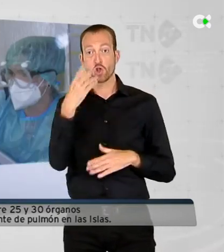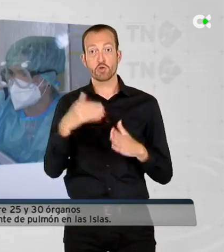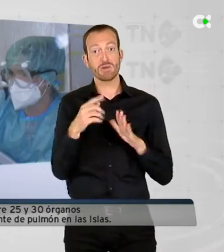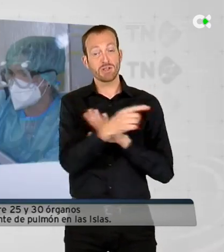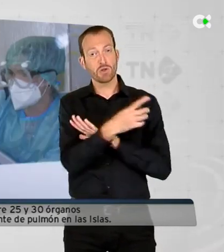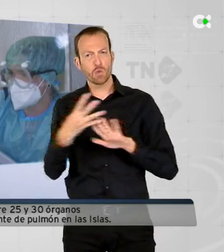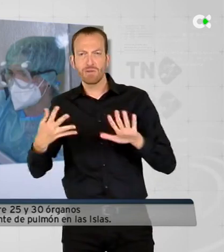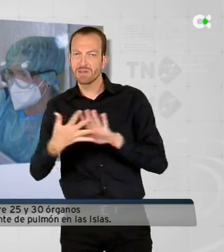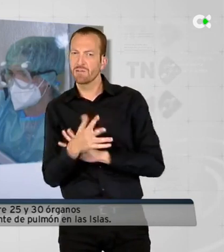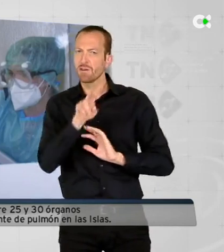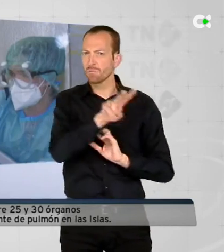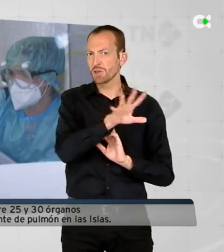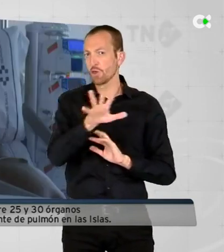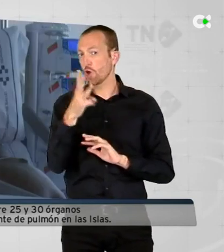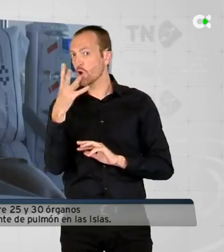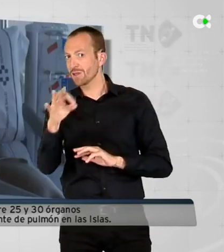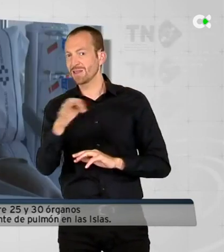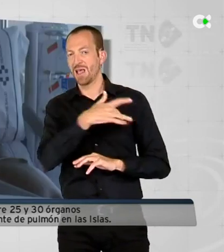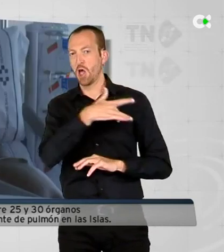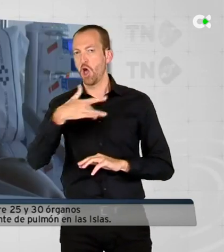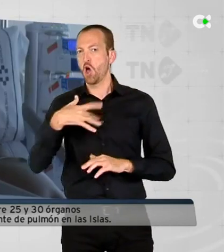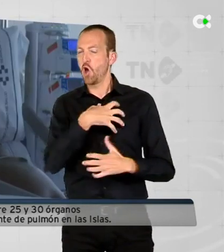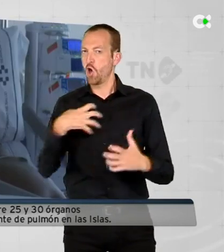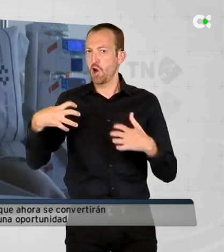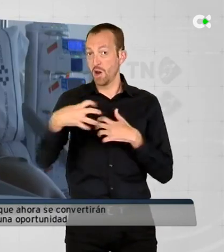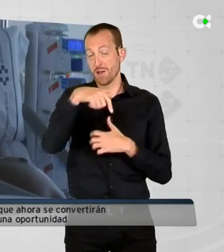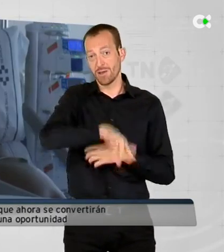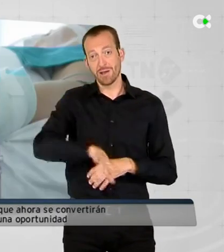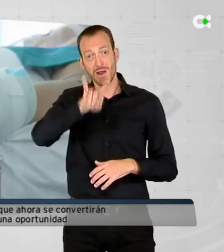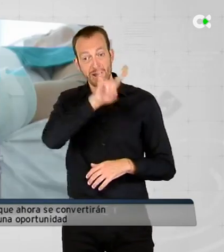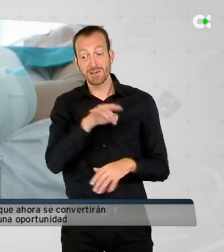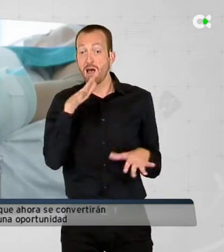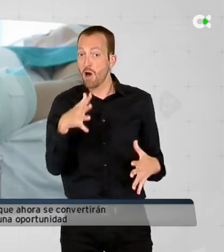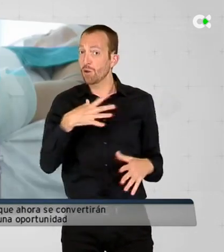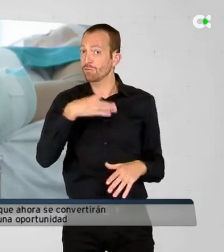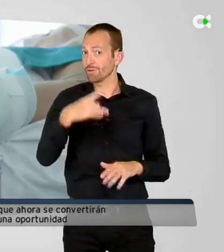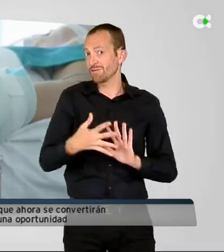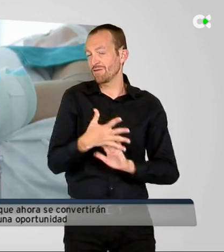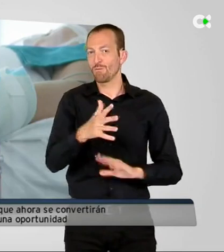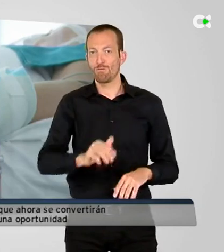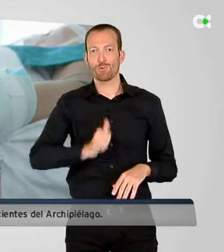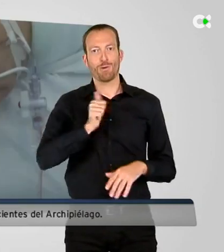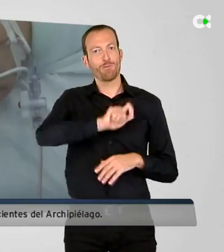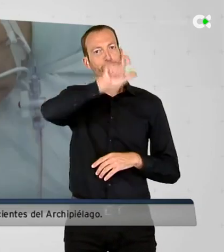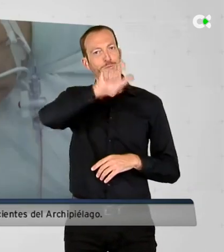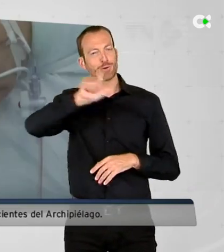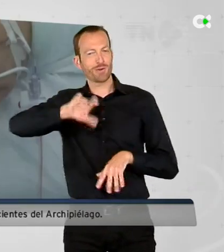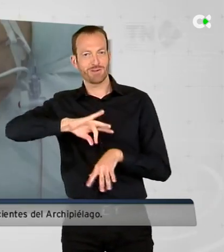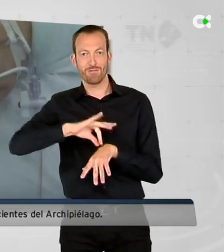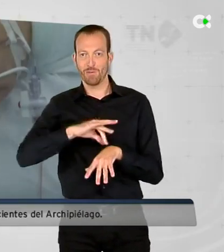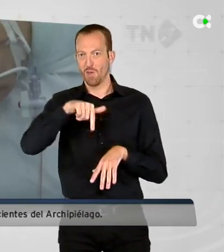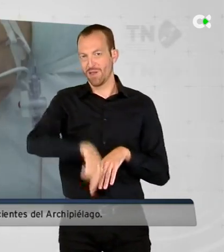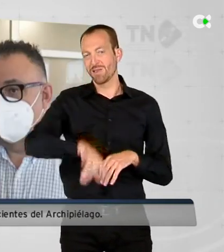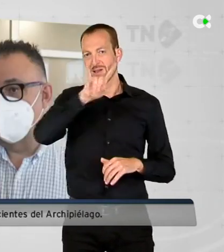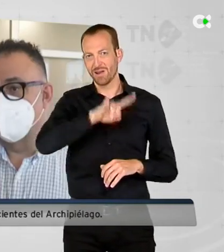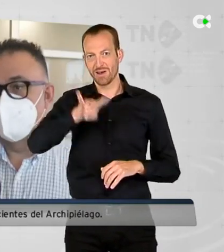de entre 25 y 30 órganos para trasplante de pulmón en las islas. Donaciones que ahora se convertirán en una oportunidad para los pacientes del